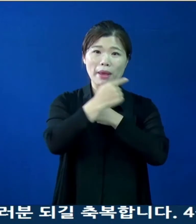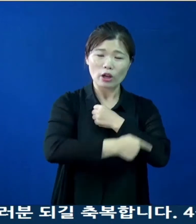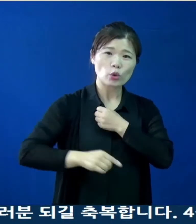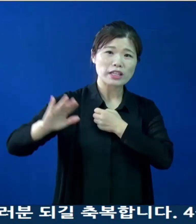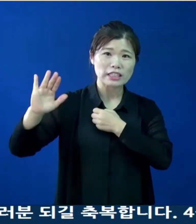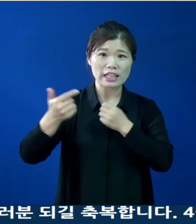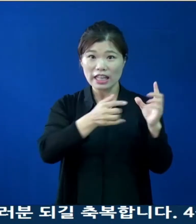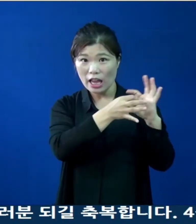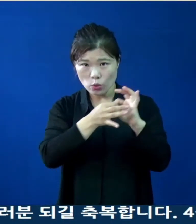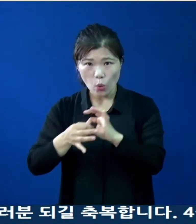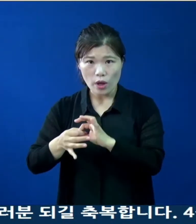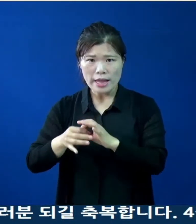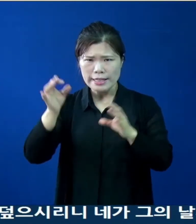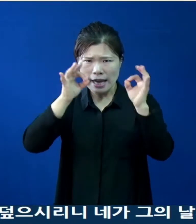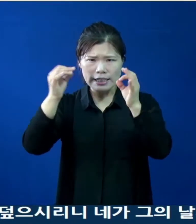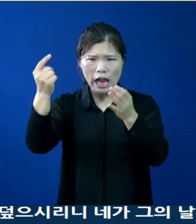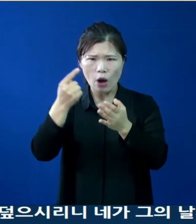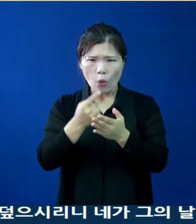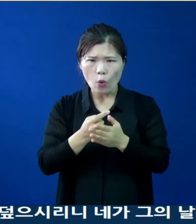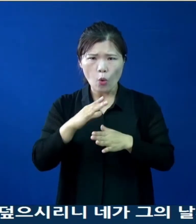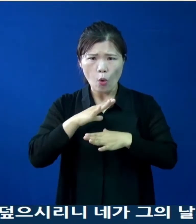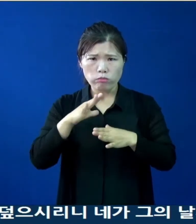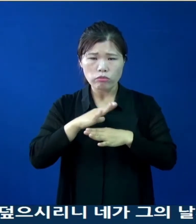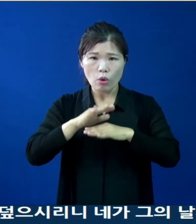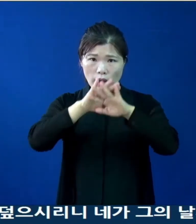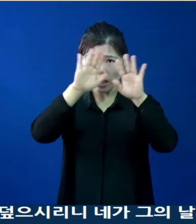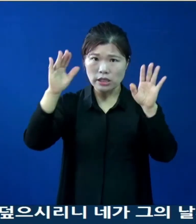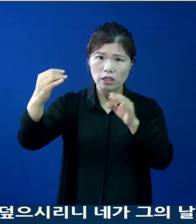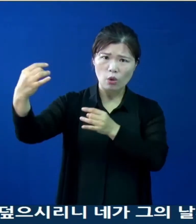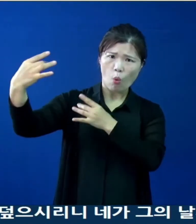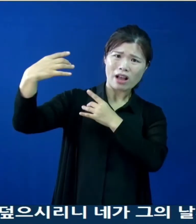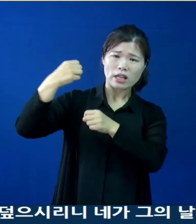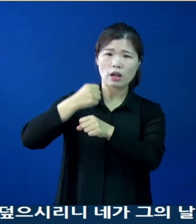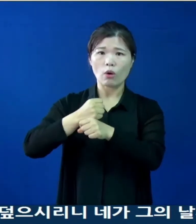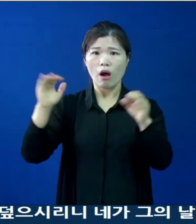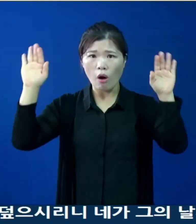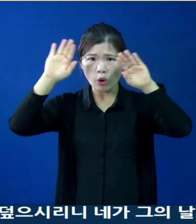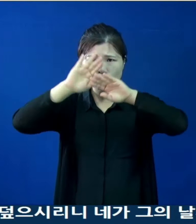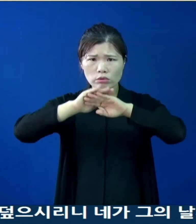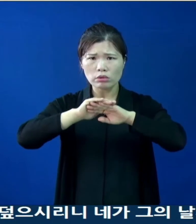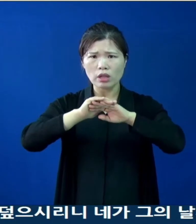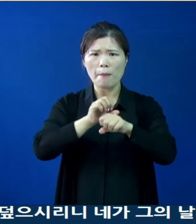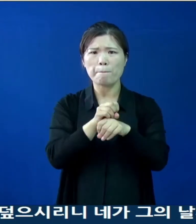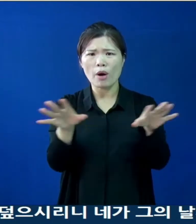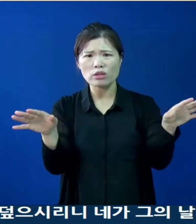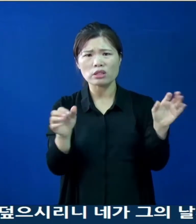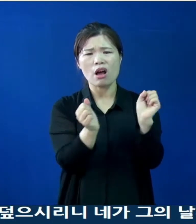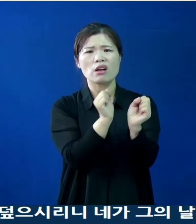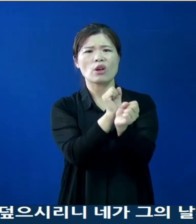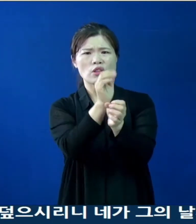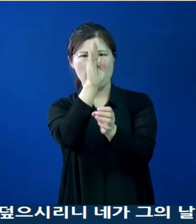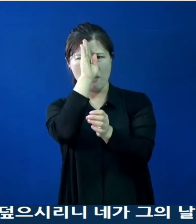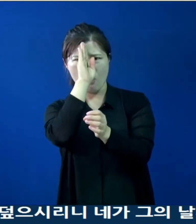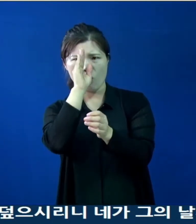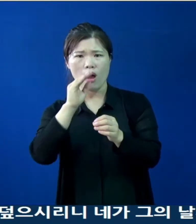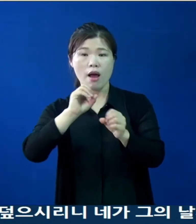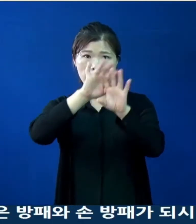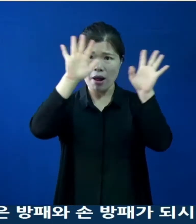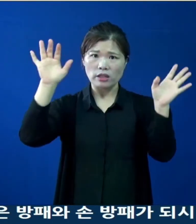찾아오는 공포와 낮에 날아드는 화살과 어두울 때 퍼지는 전염병과 밝을 때 닥쳐오는